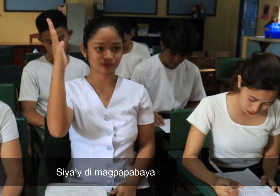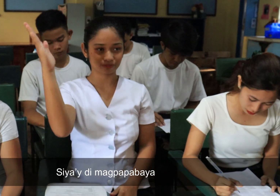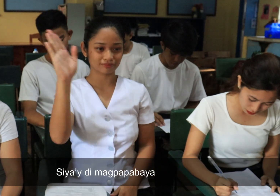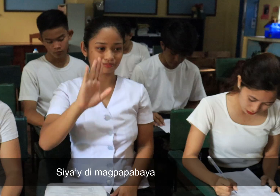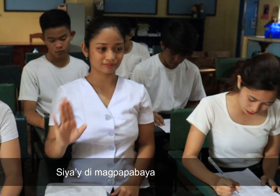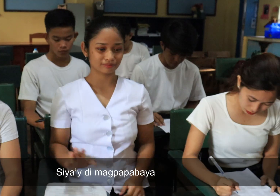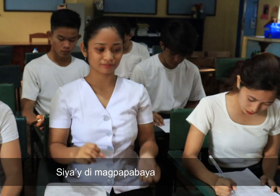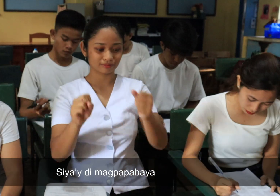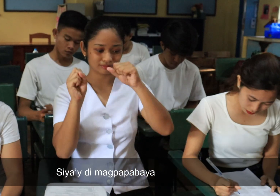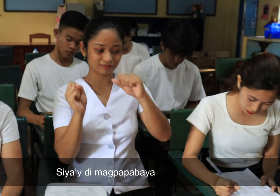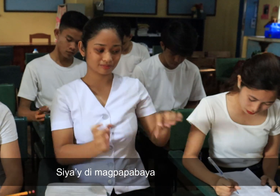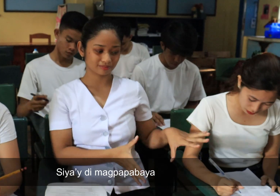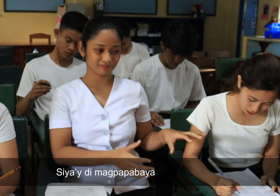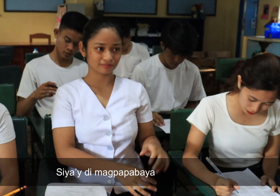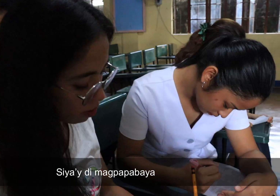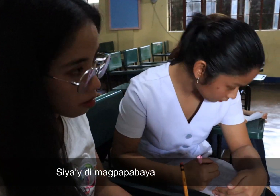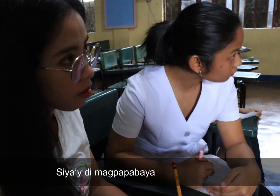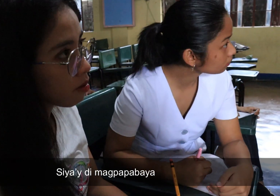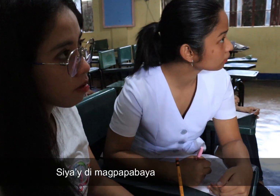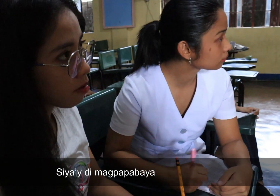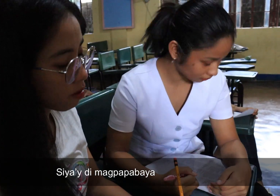siya'y di magpapabaya.